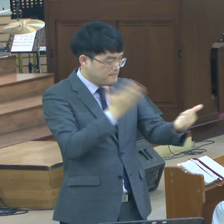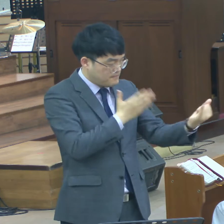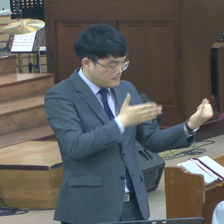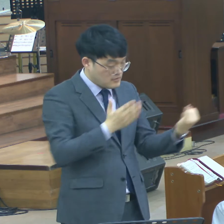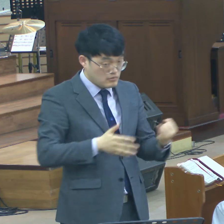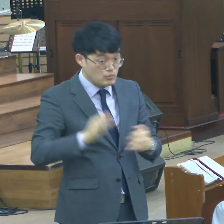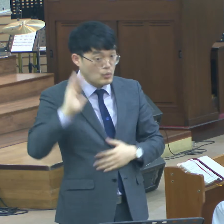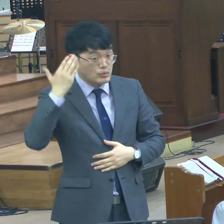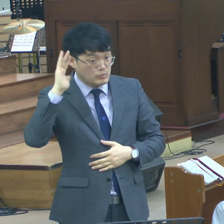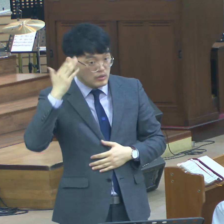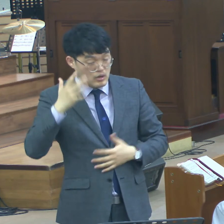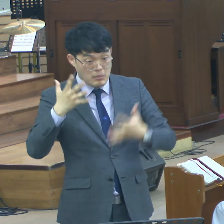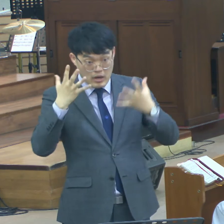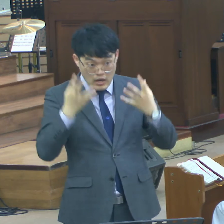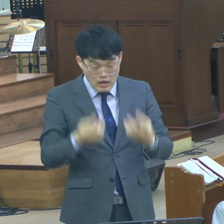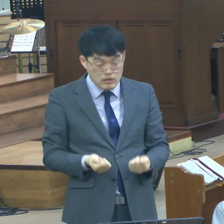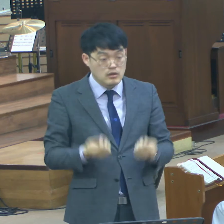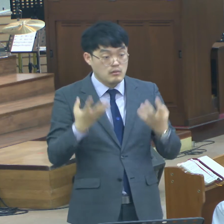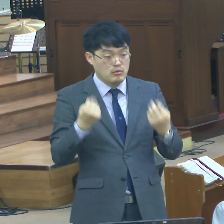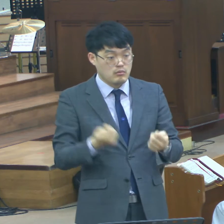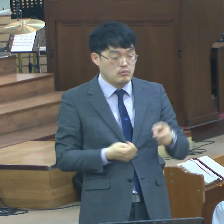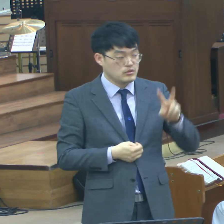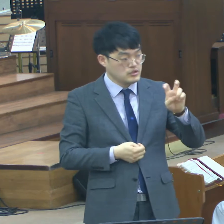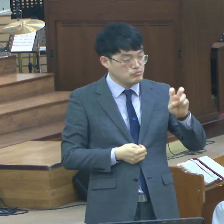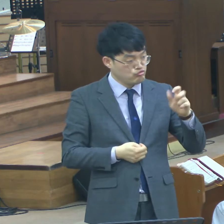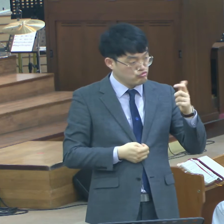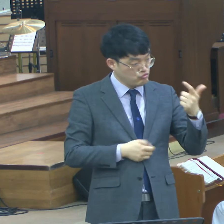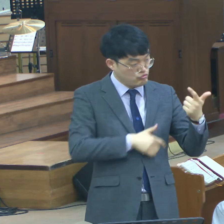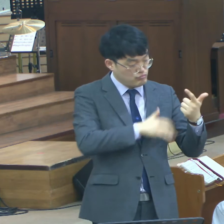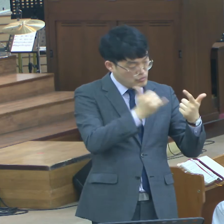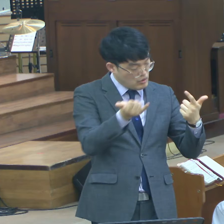때 26명, 못 나올 때 20명은 나와요.